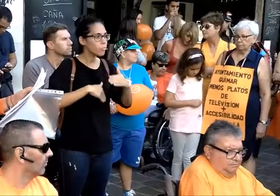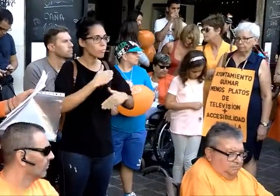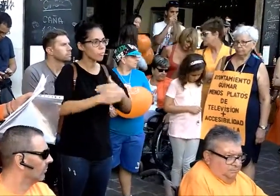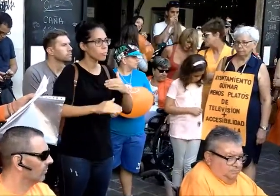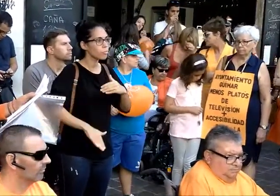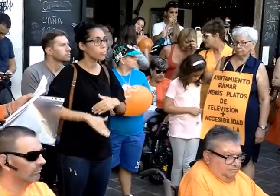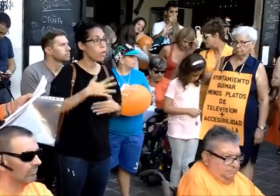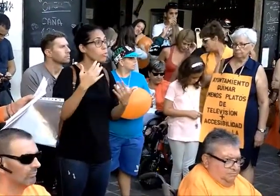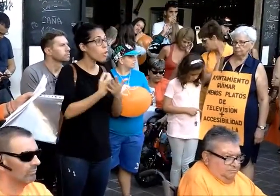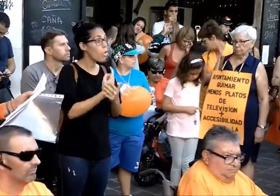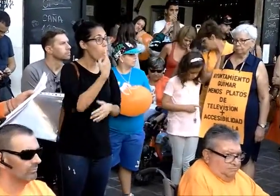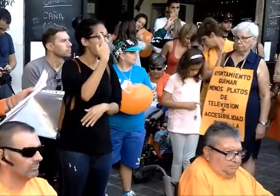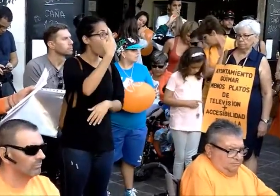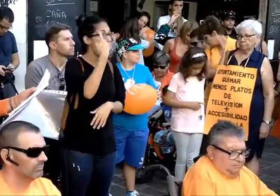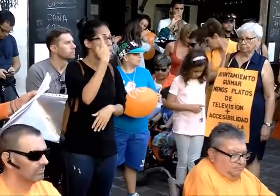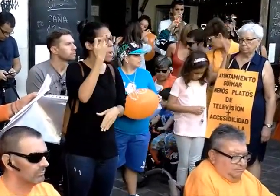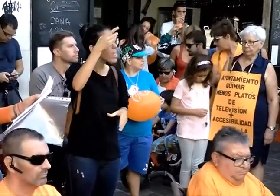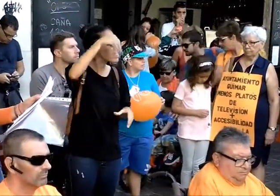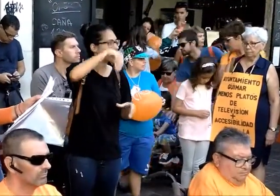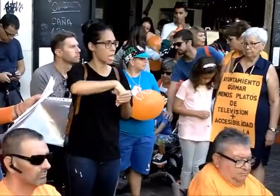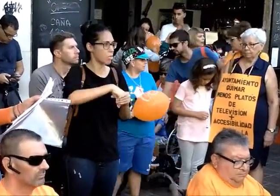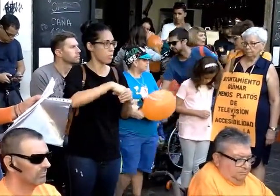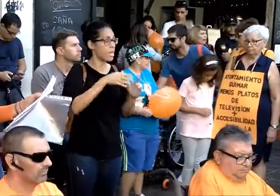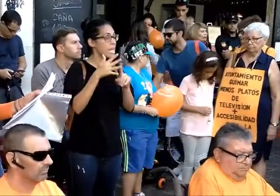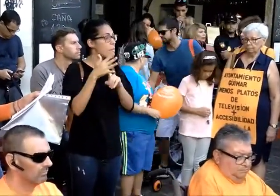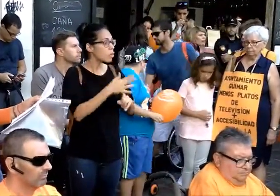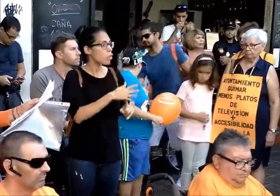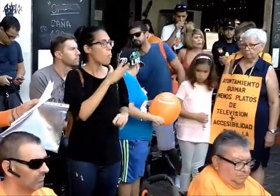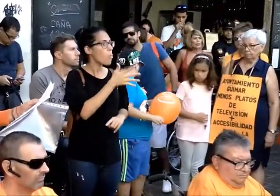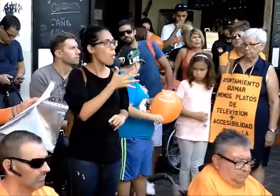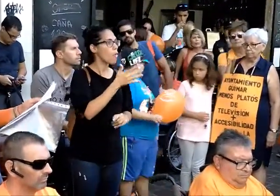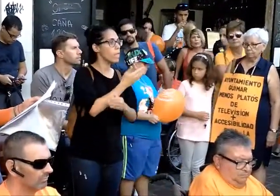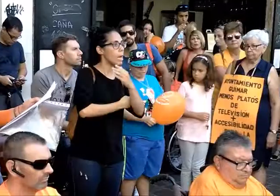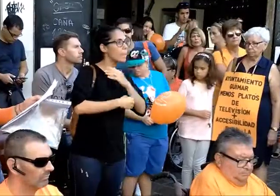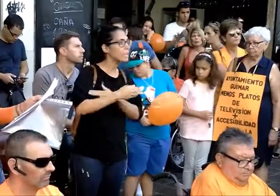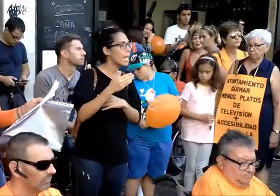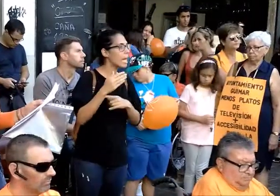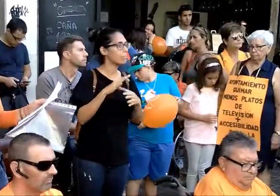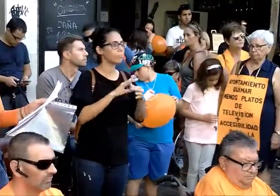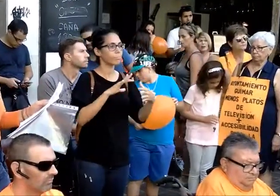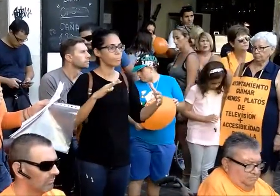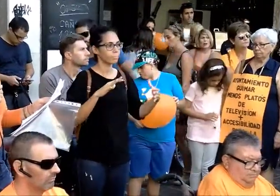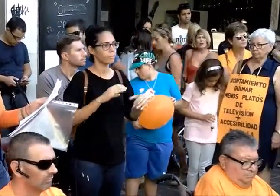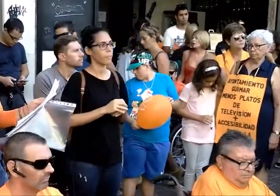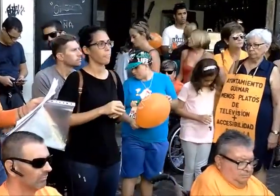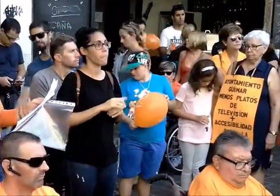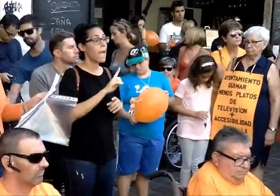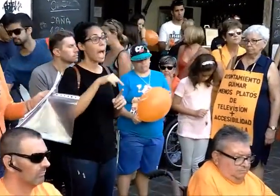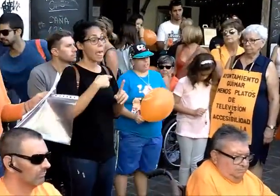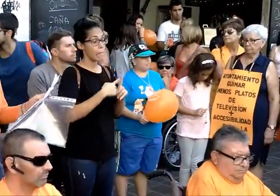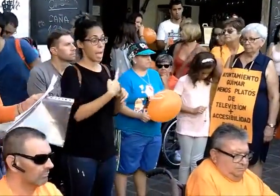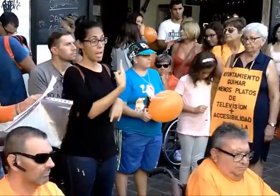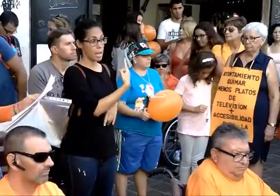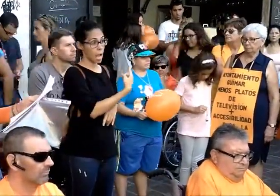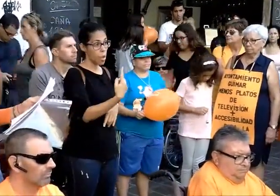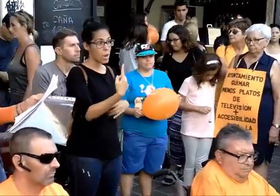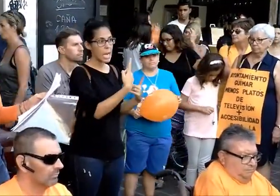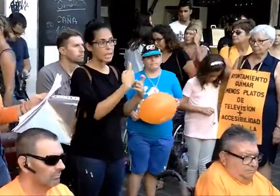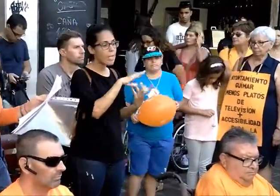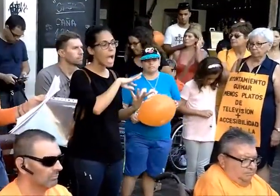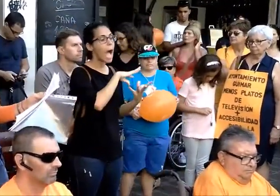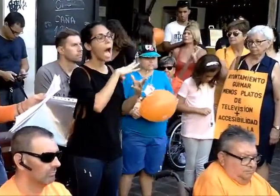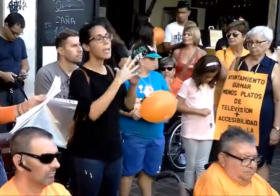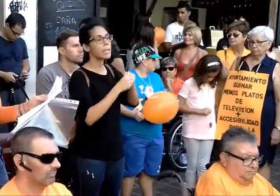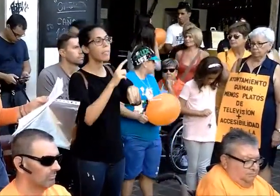los alumnos no queden excluidos por razón de discapacidad, teniendo en cuenta los ajustes razonables en función